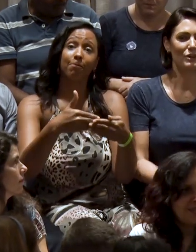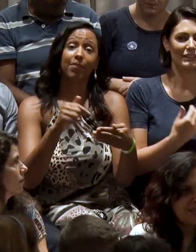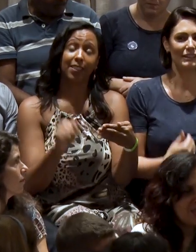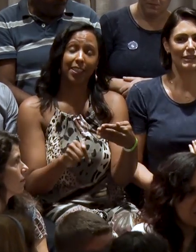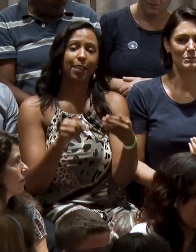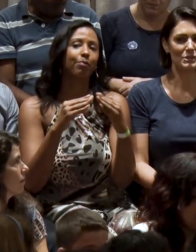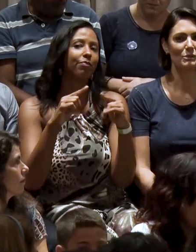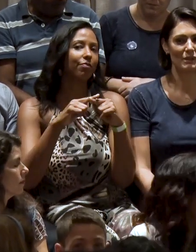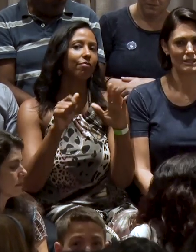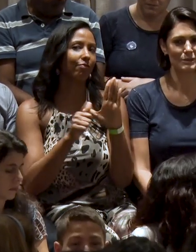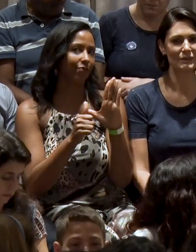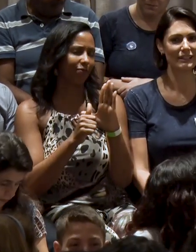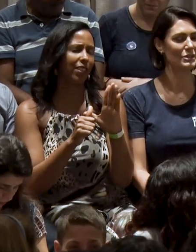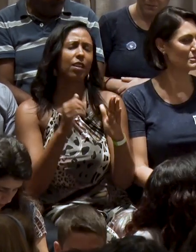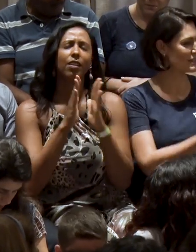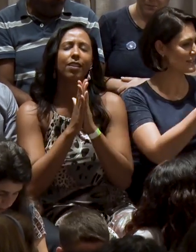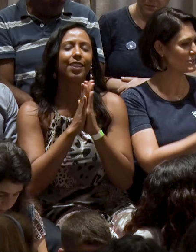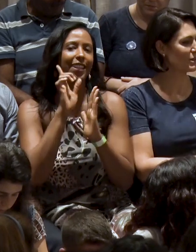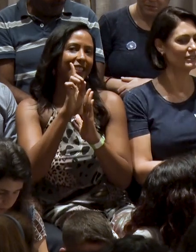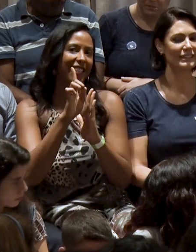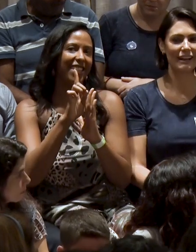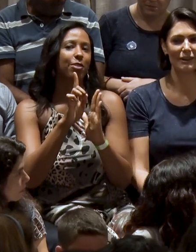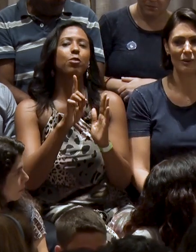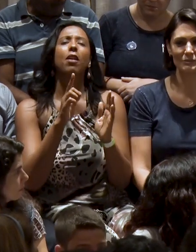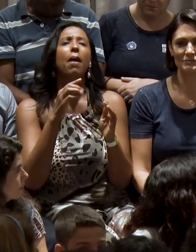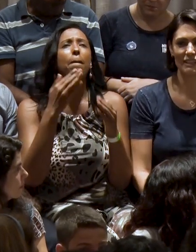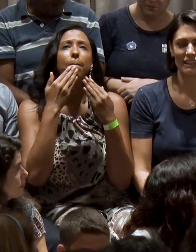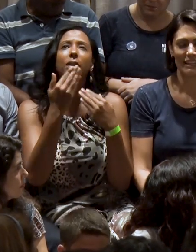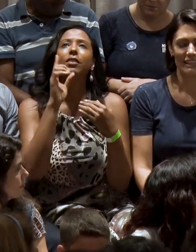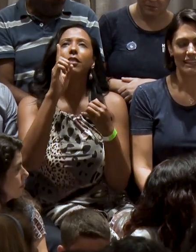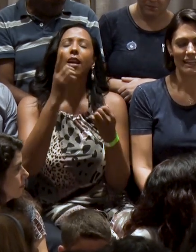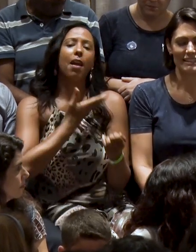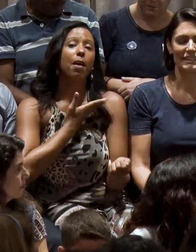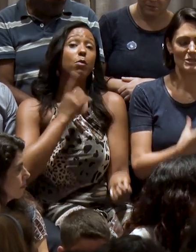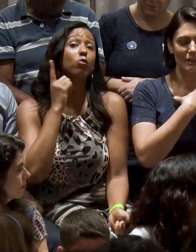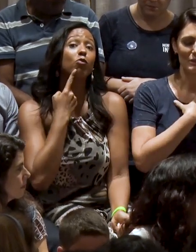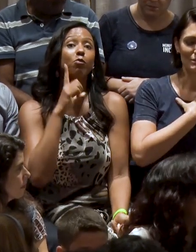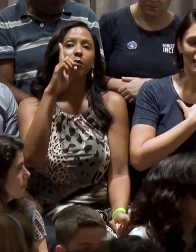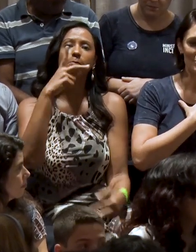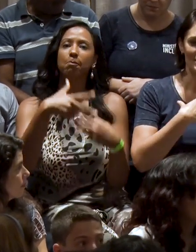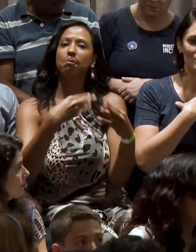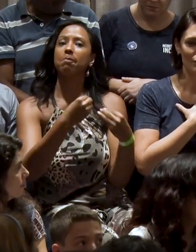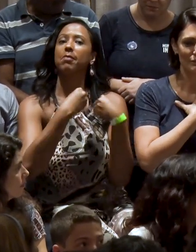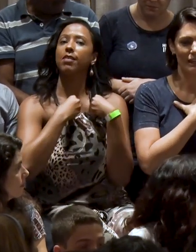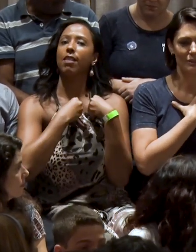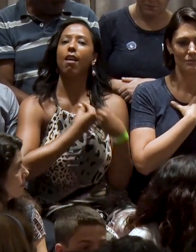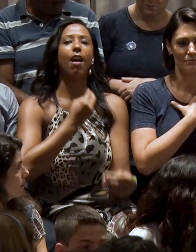orando a Deus, pedindo uma amiga surda, e Deus me presenteou com a vida da Carol. E esse sentimento que eu tenho, esse amor que eu tenho